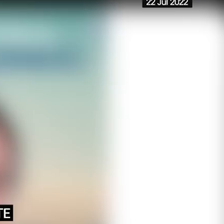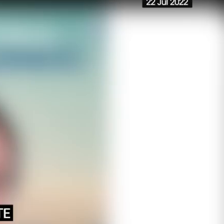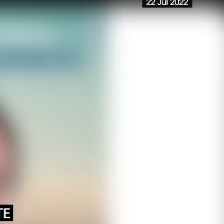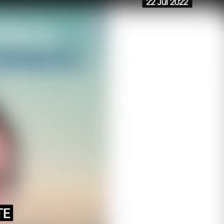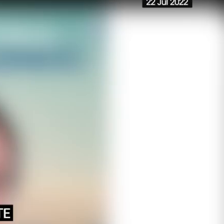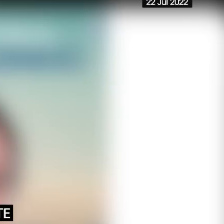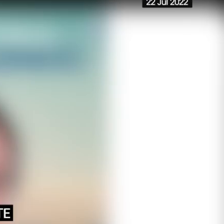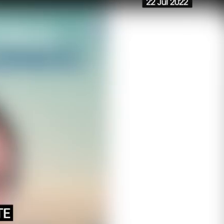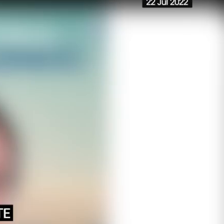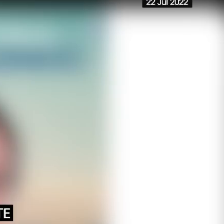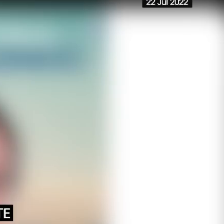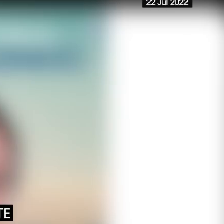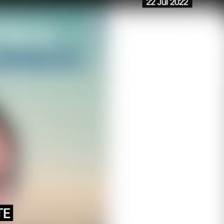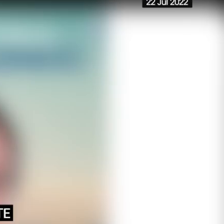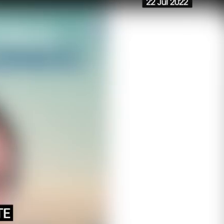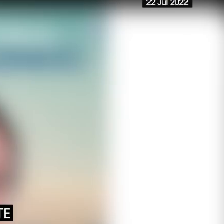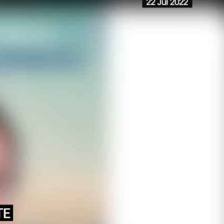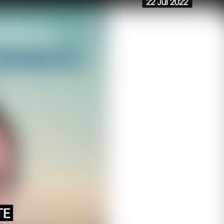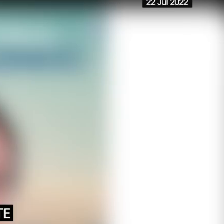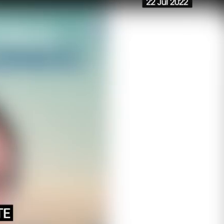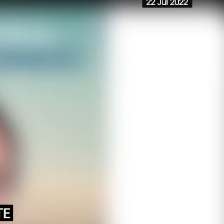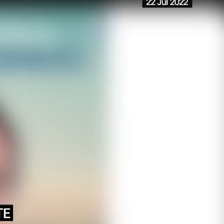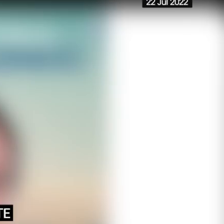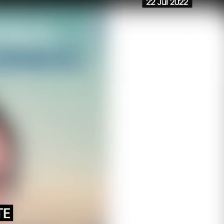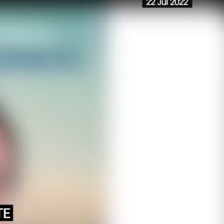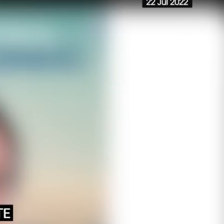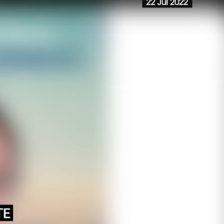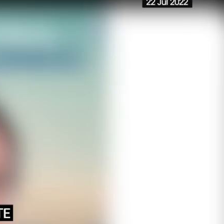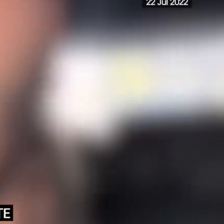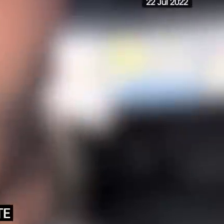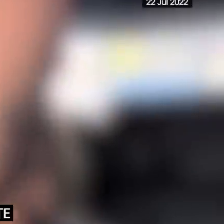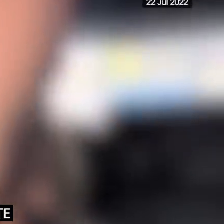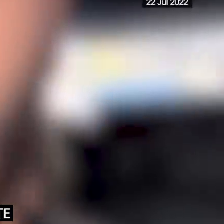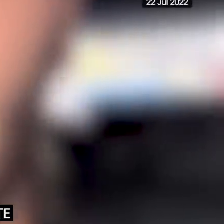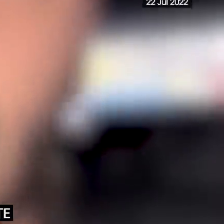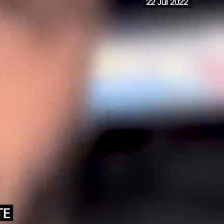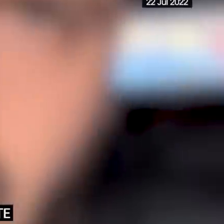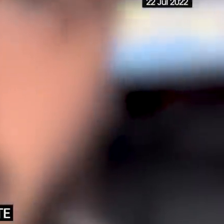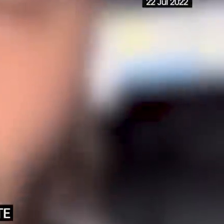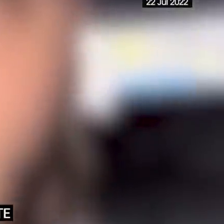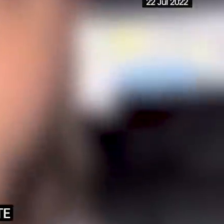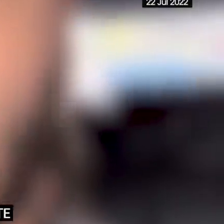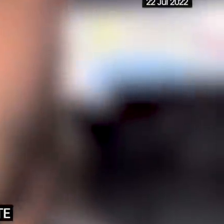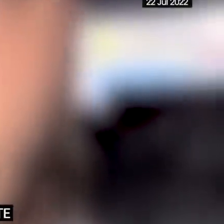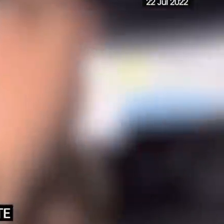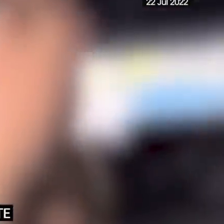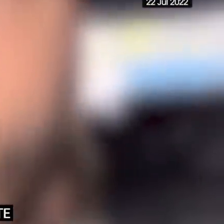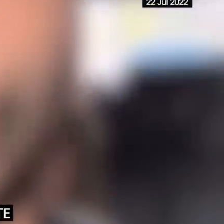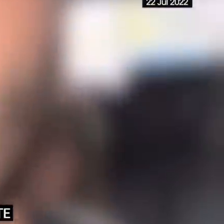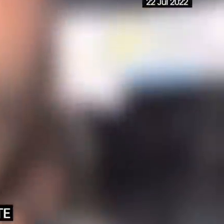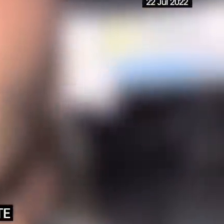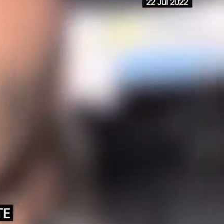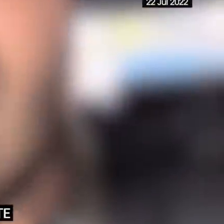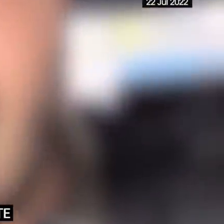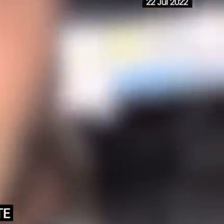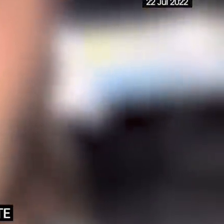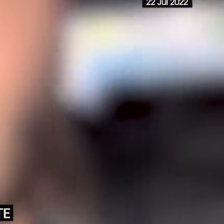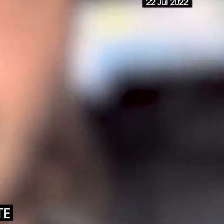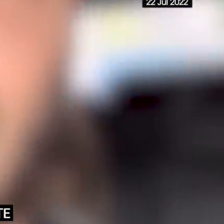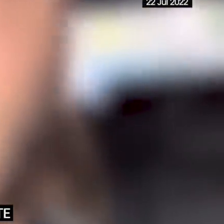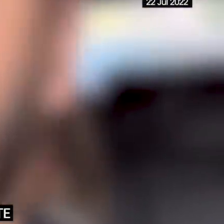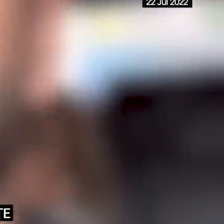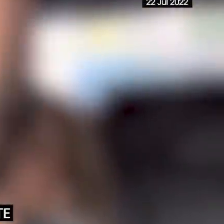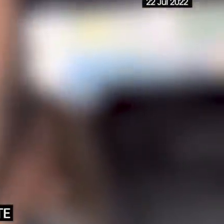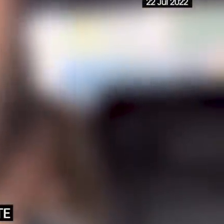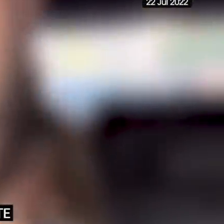não consegui mais três passos para entrar até longe serão disponibilizados do lado de fora então estamos juntos o mal não